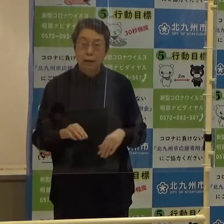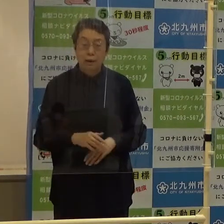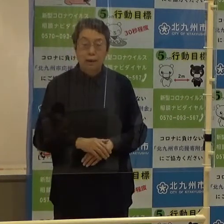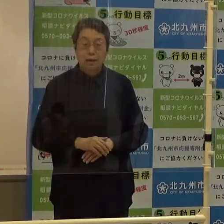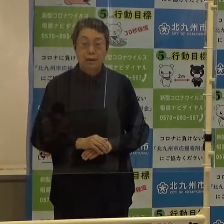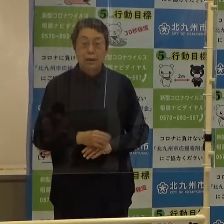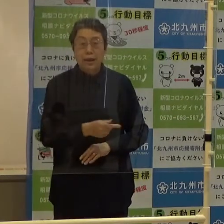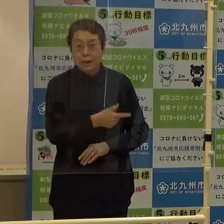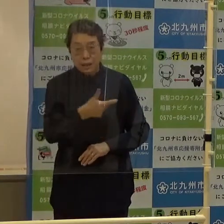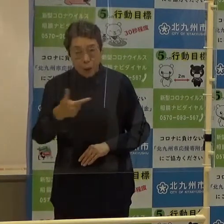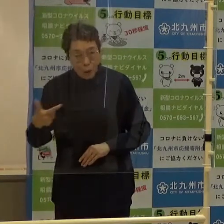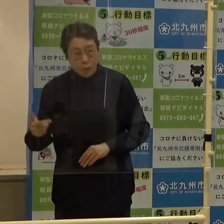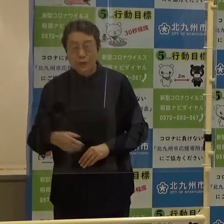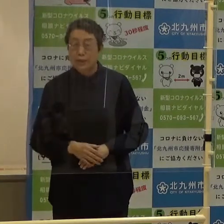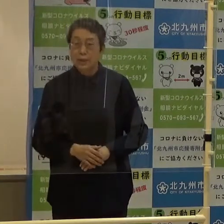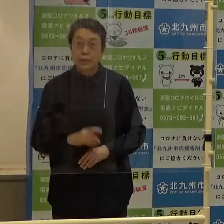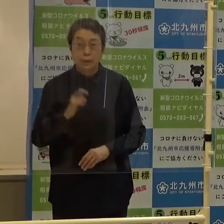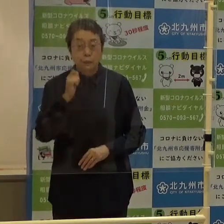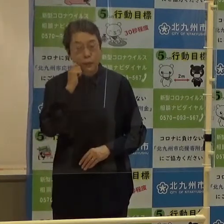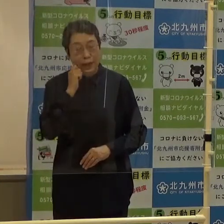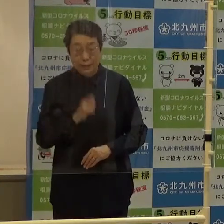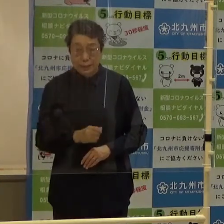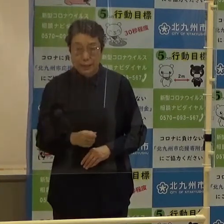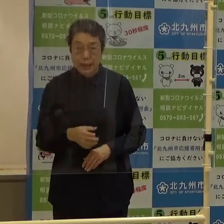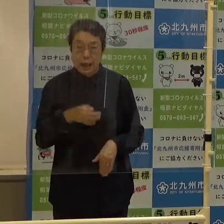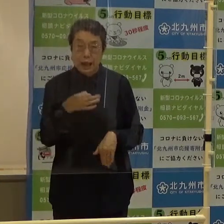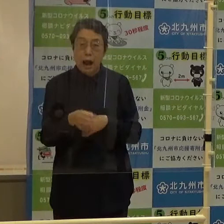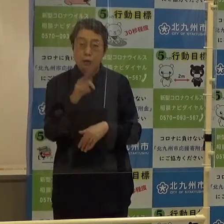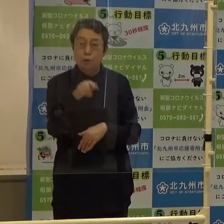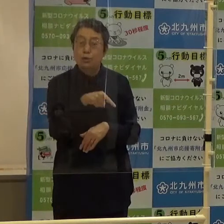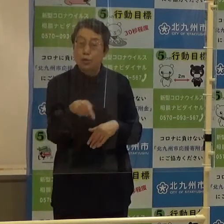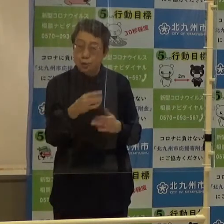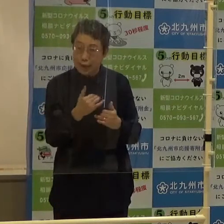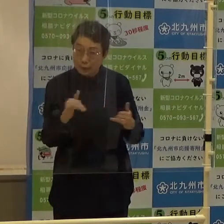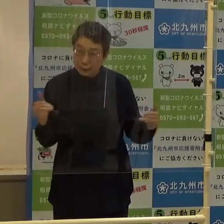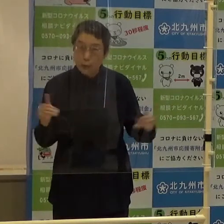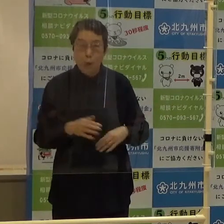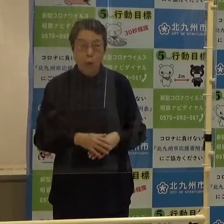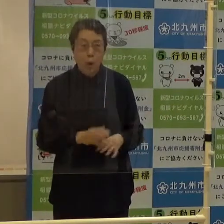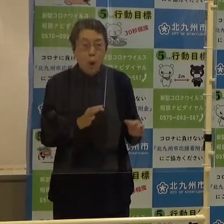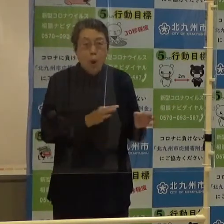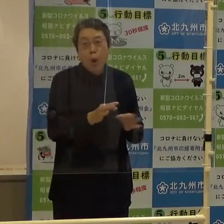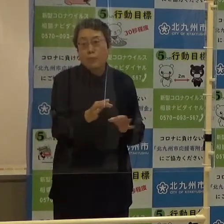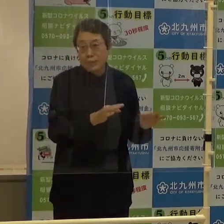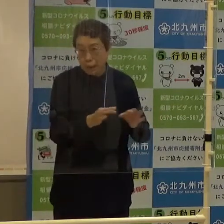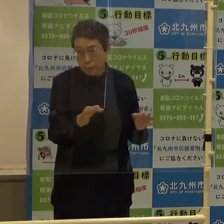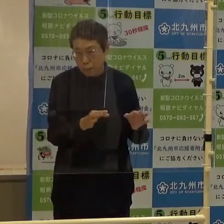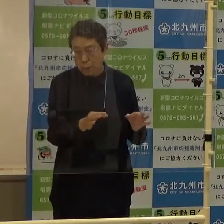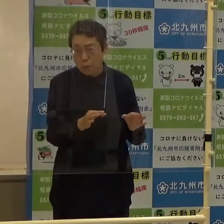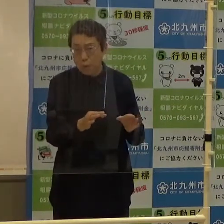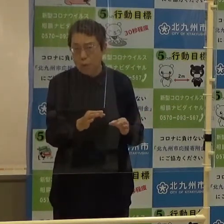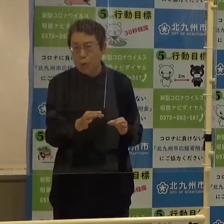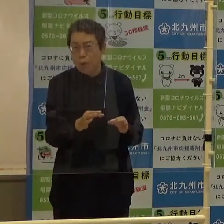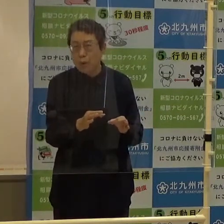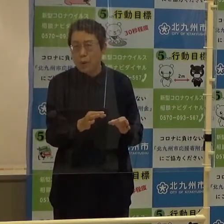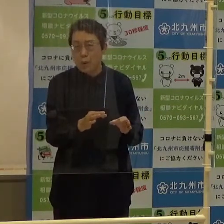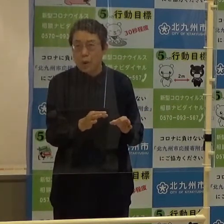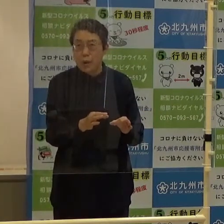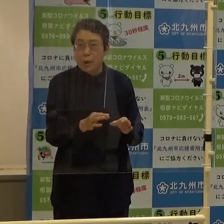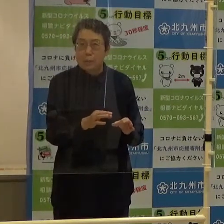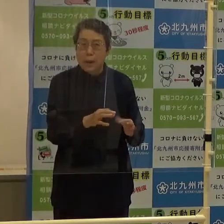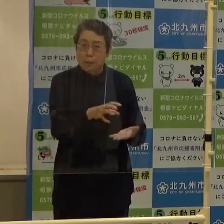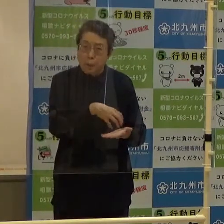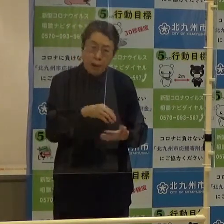が、これは消費者の方もまた店舗の皆さん方も大変落ち込んでいる状況で、これをです